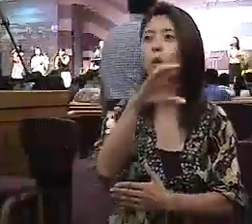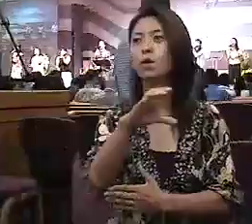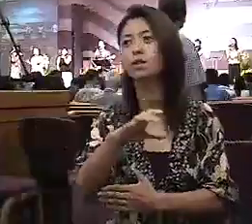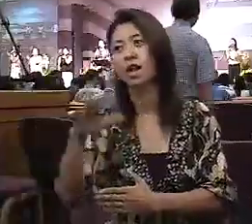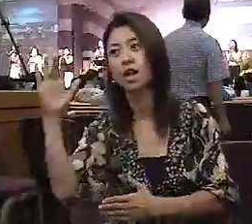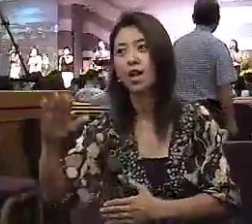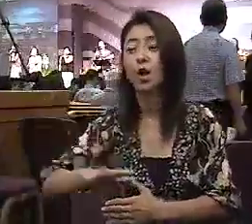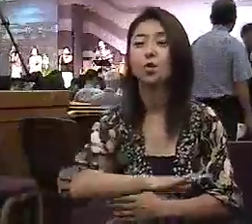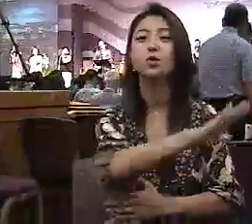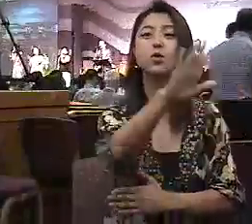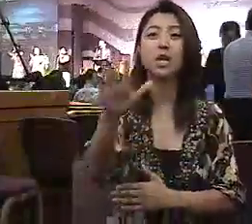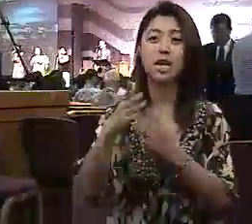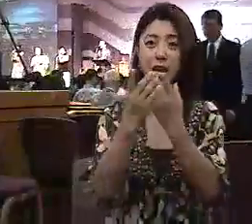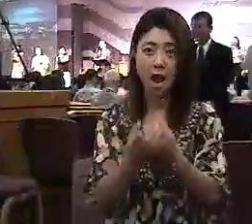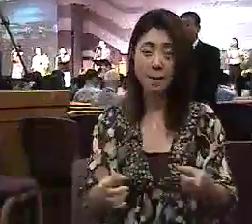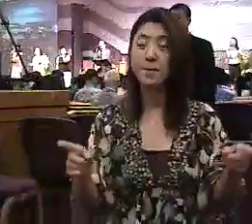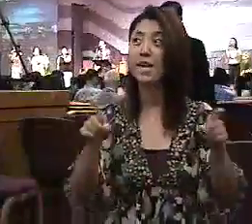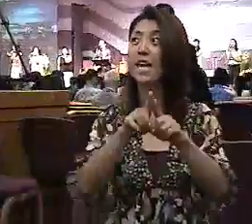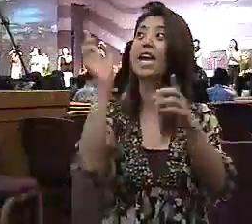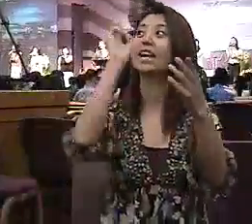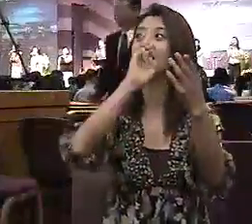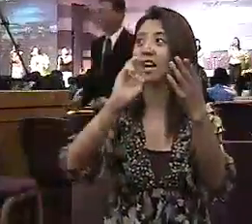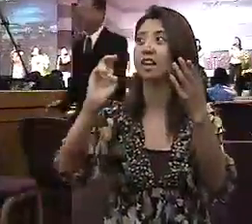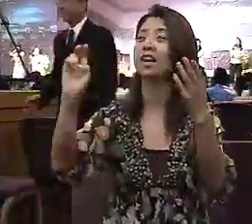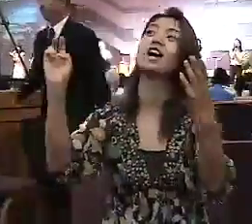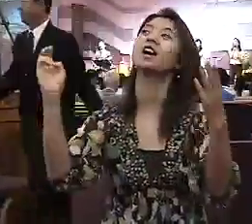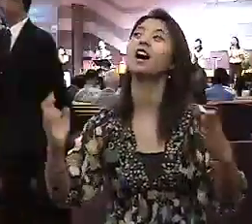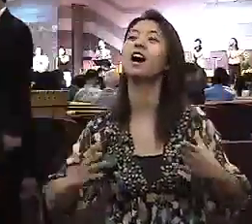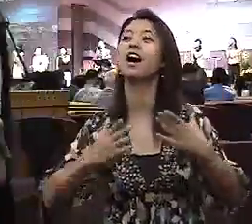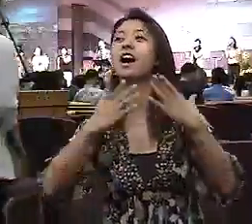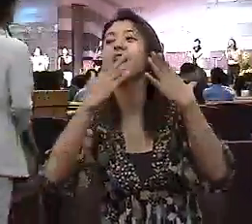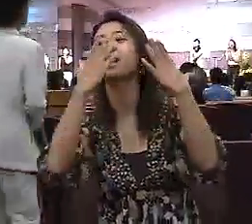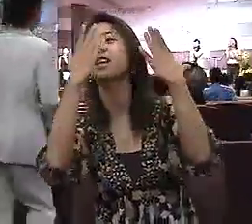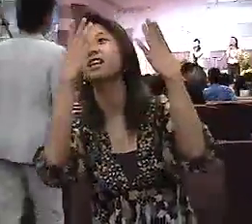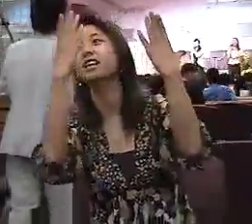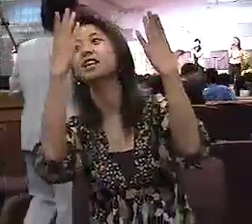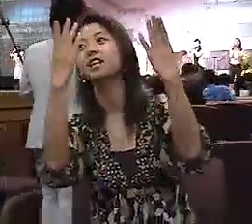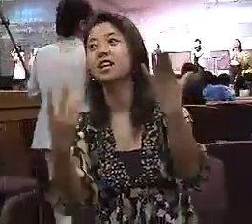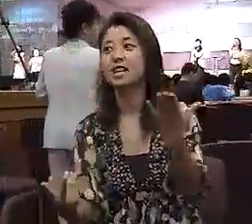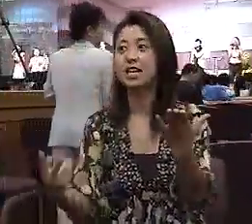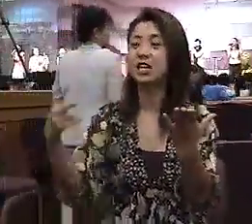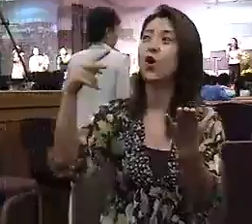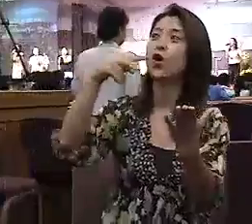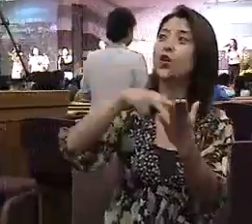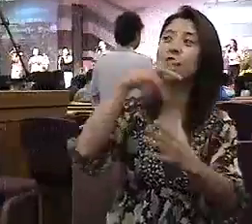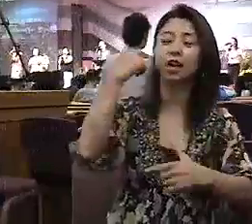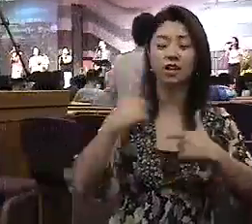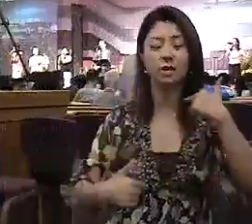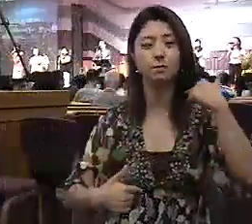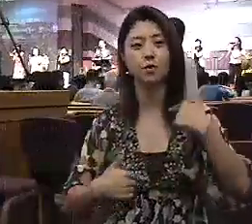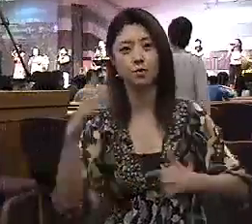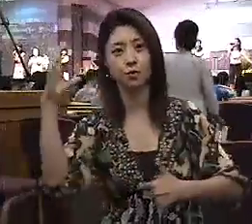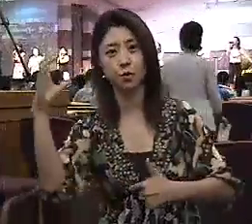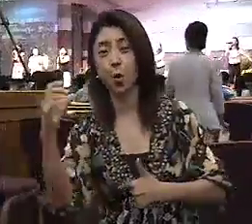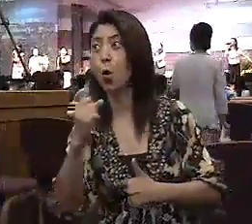임재하신 곳에 우리 함께 찬양하리.